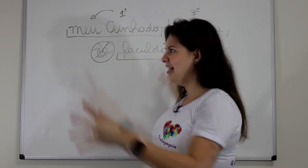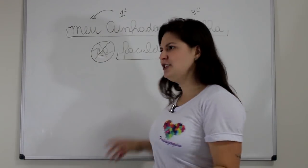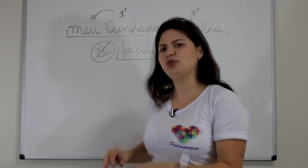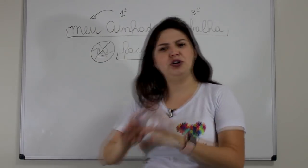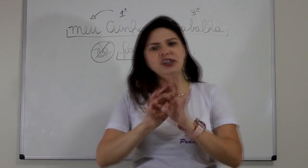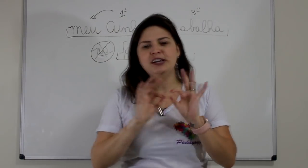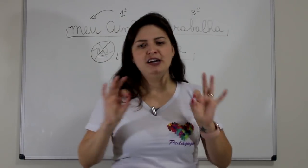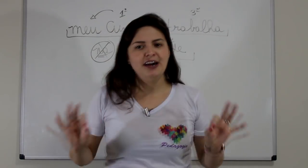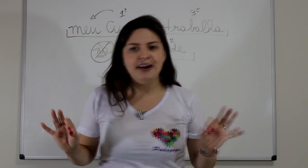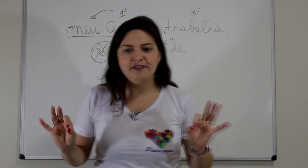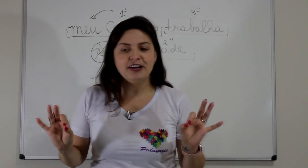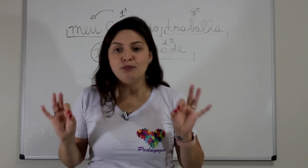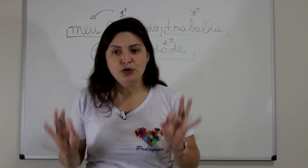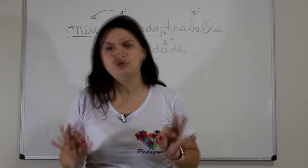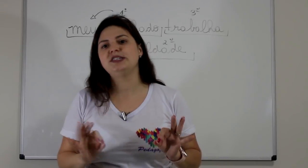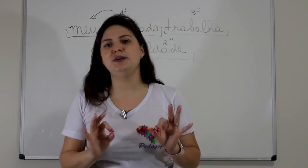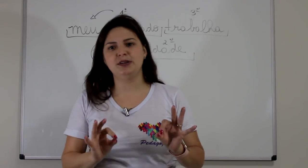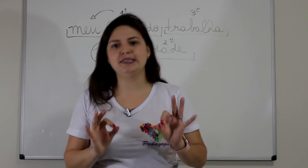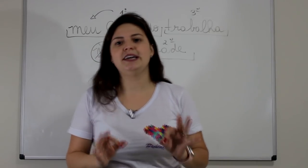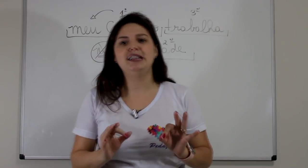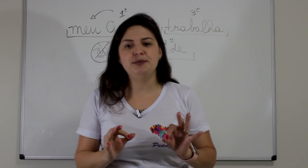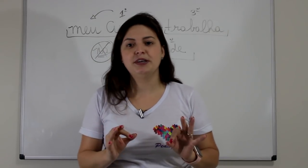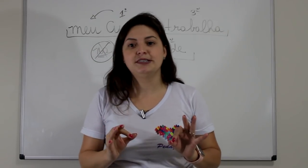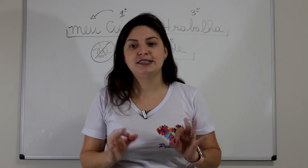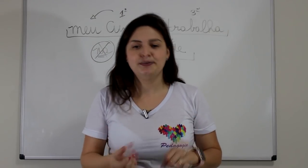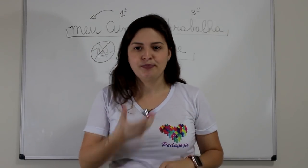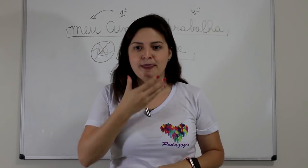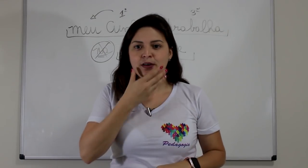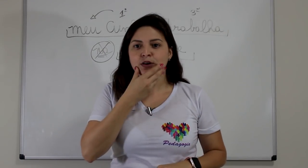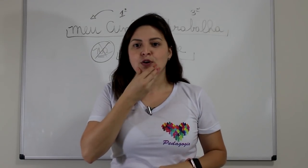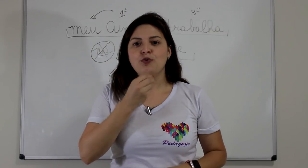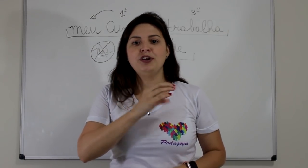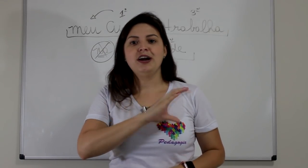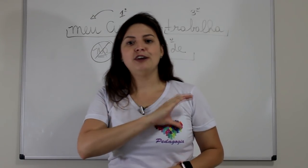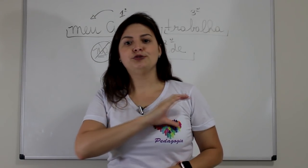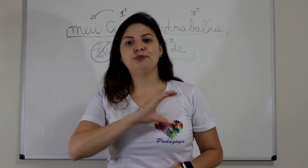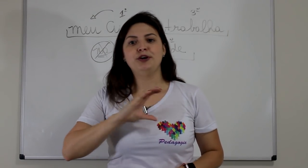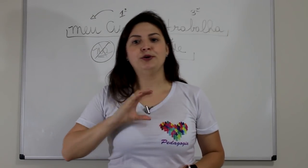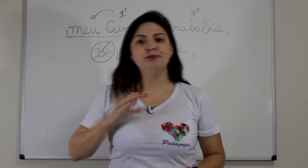frase toda fica muito simples em libras? Cunhado meu,